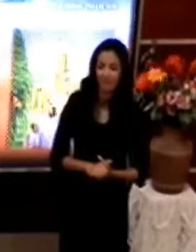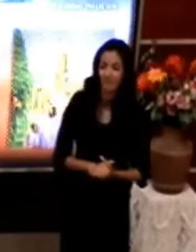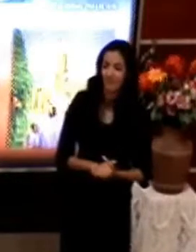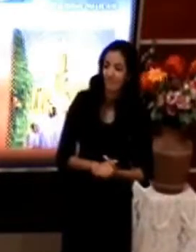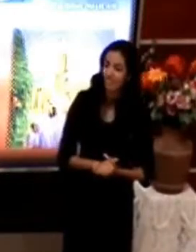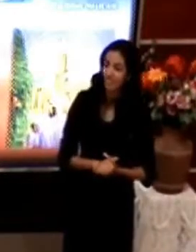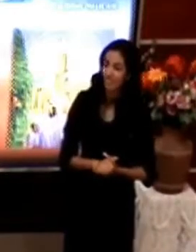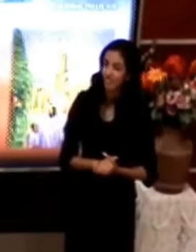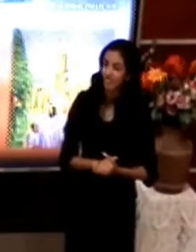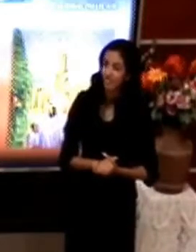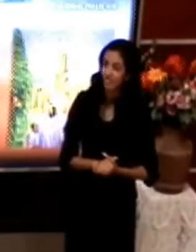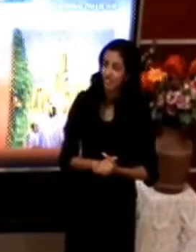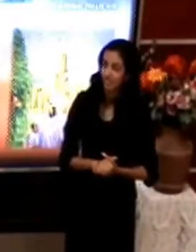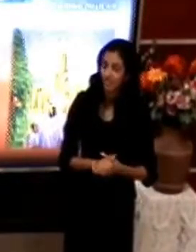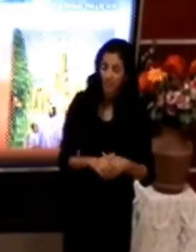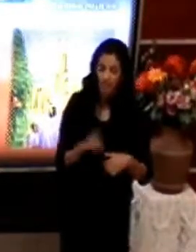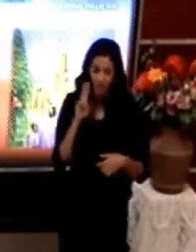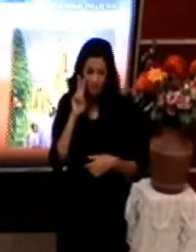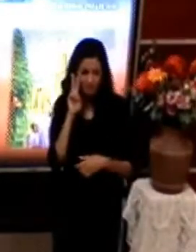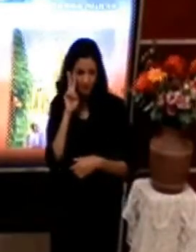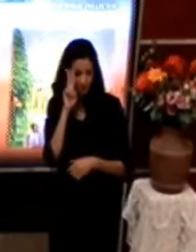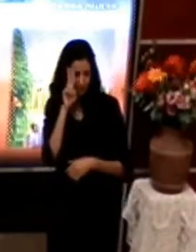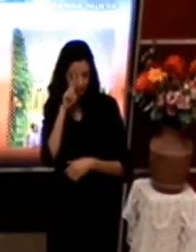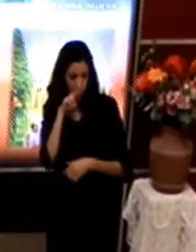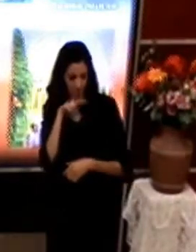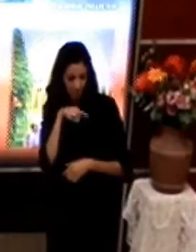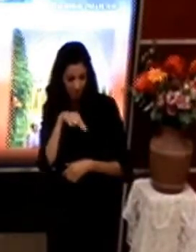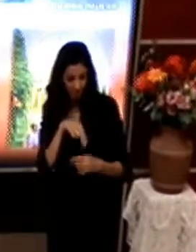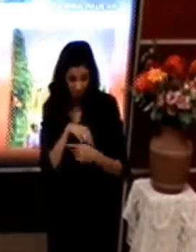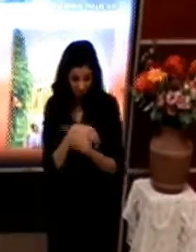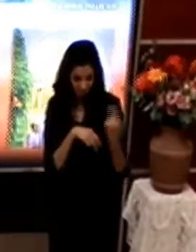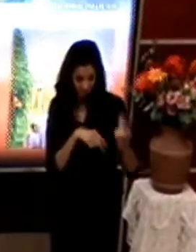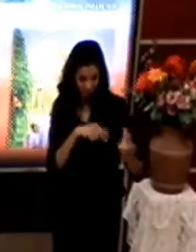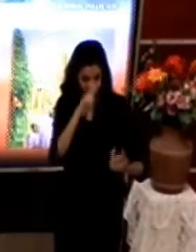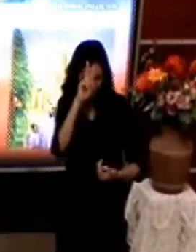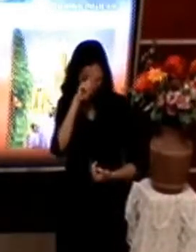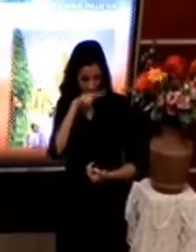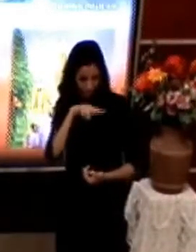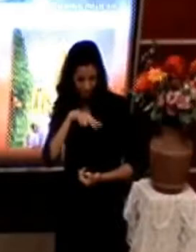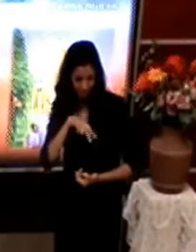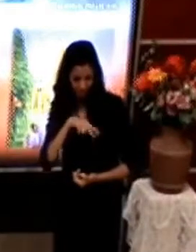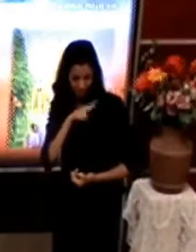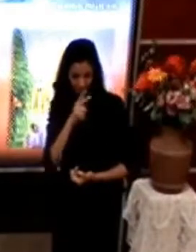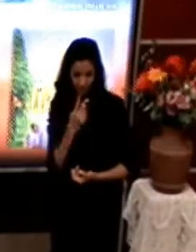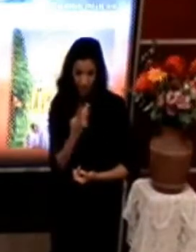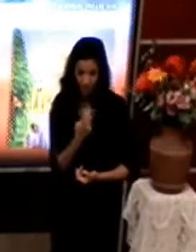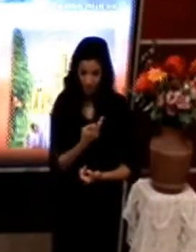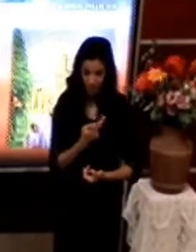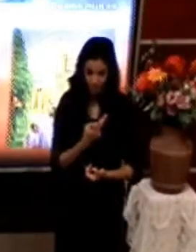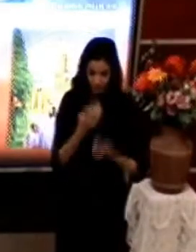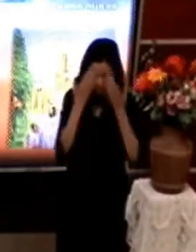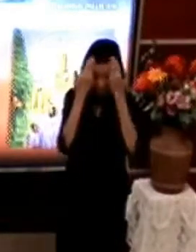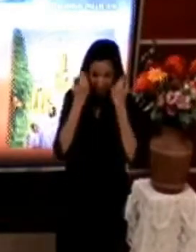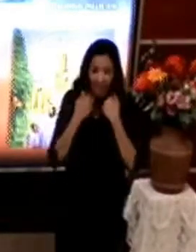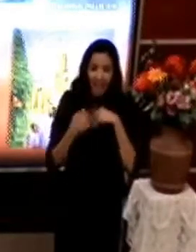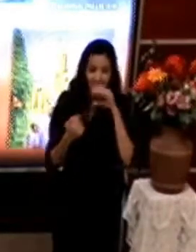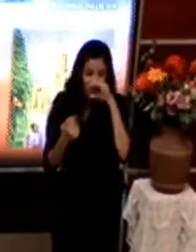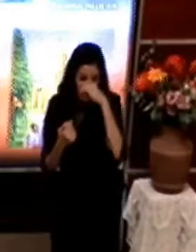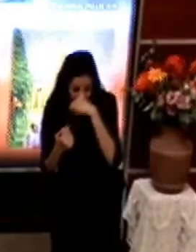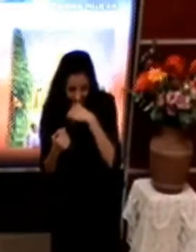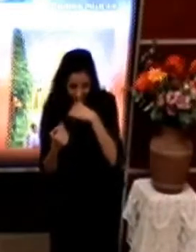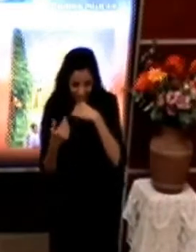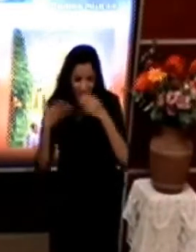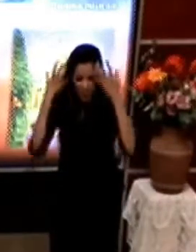miraron bastante mal la gente, porque es cierto, o sea, te imaginas, ve, entra dos negros con el pelo largo y de